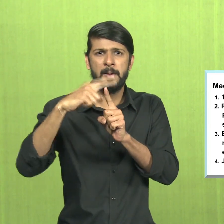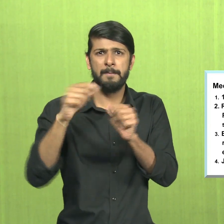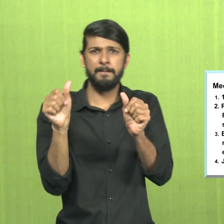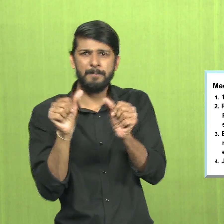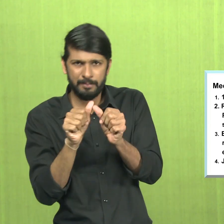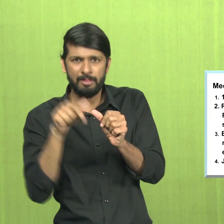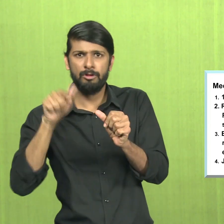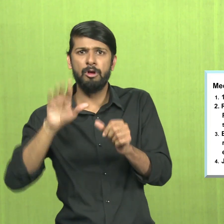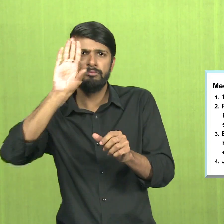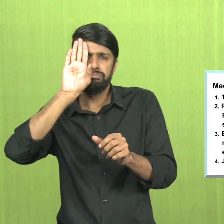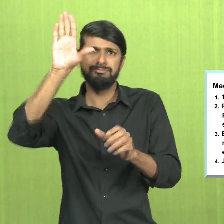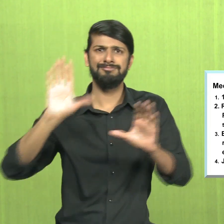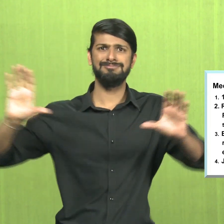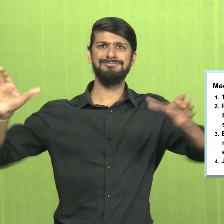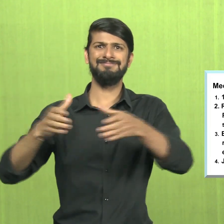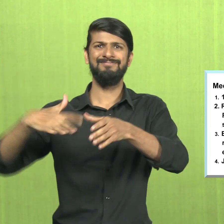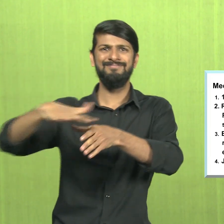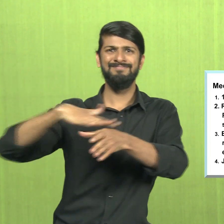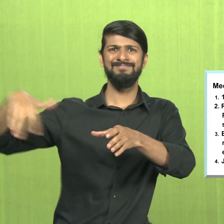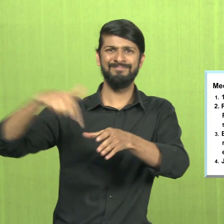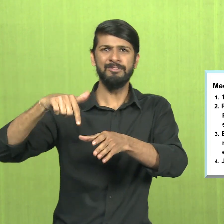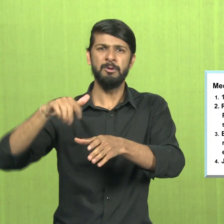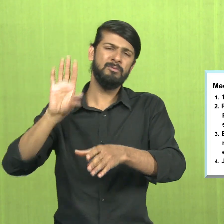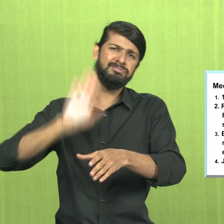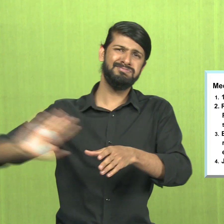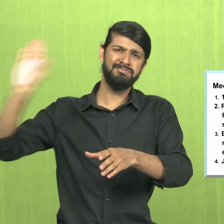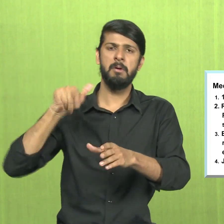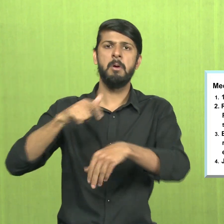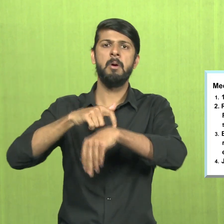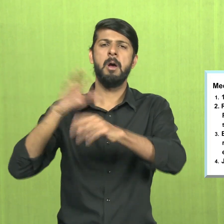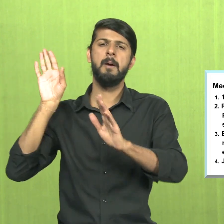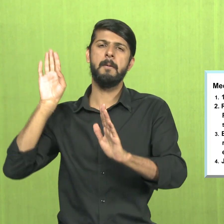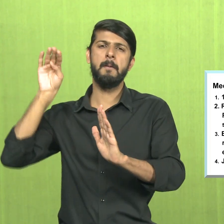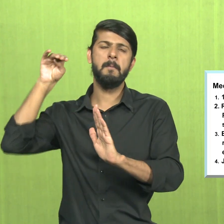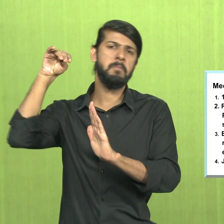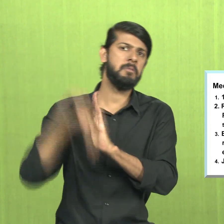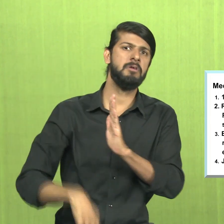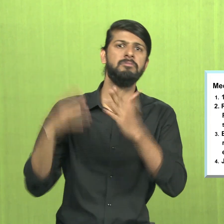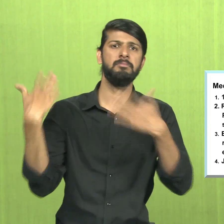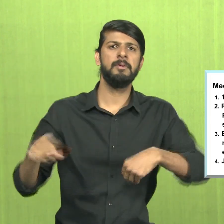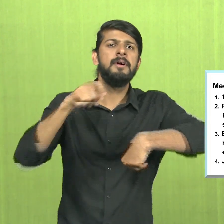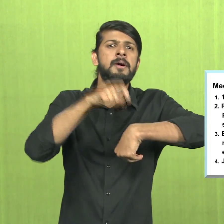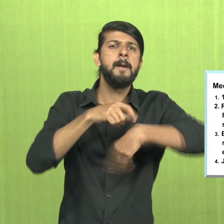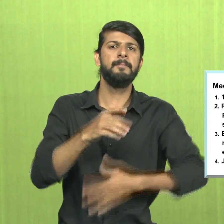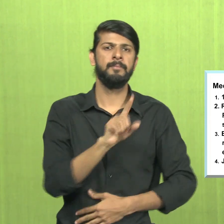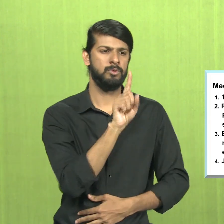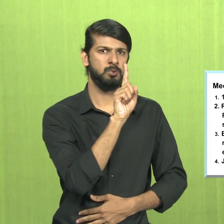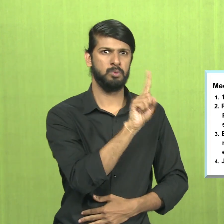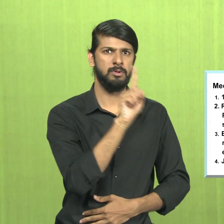है युरिन थे इलेवंथ एंड ट्वेल्थ सेंचरी थे गुप्ता डायनेस्टी वास बोर्न एंड क्लाइंब ओं